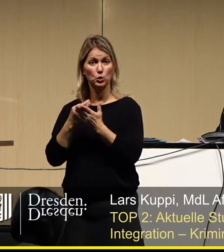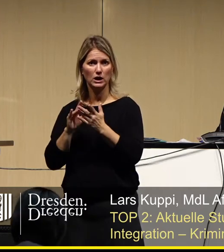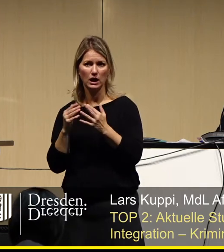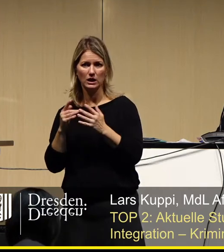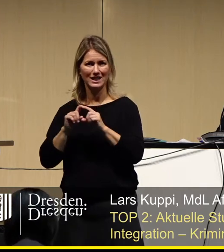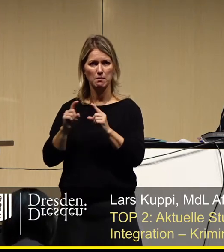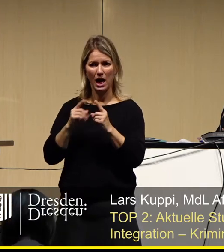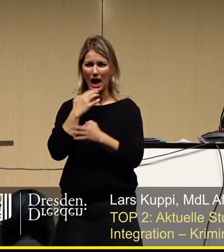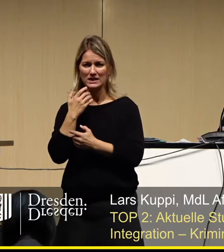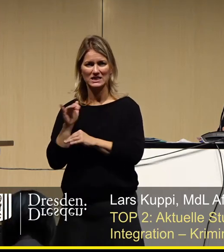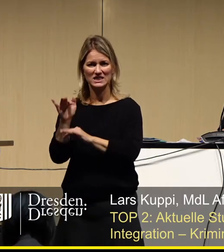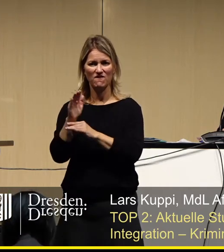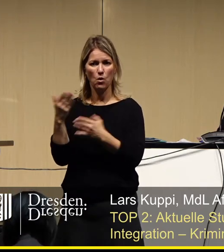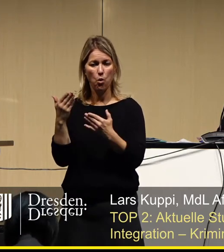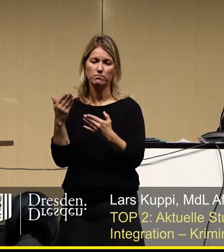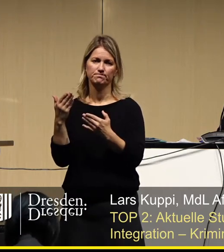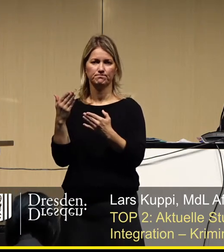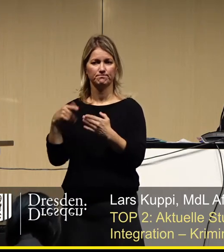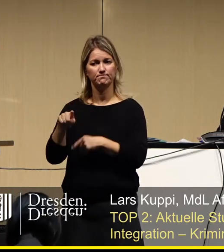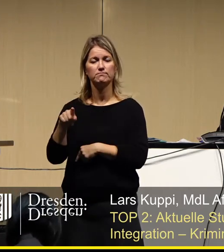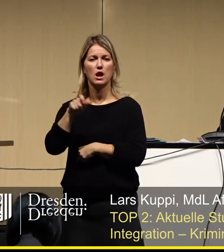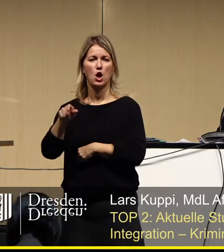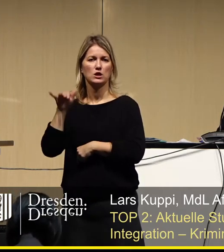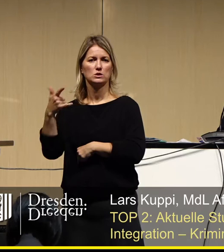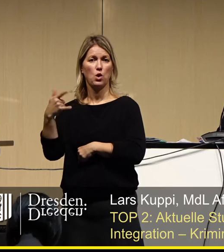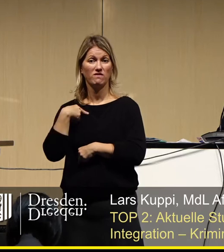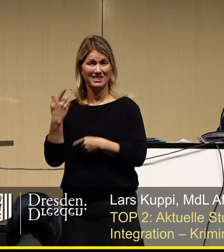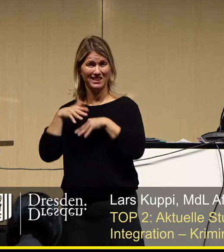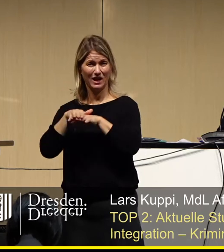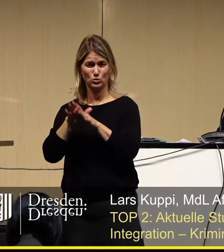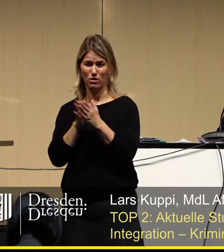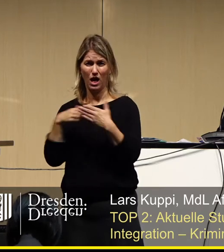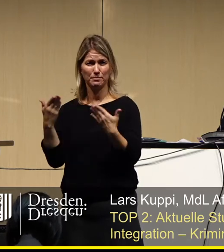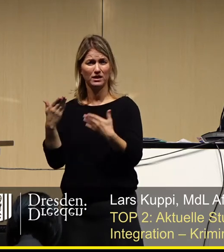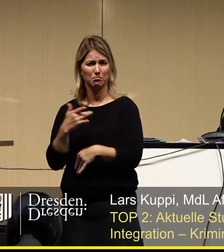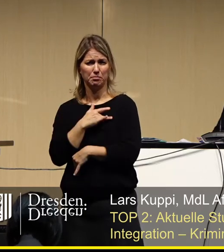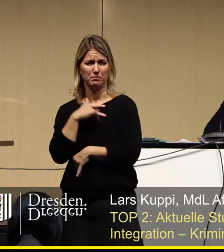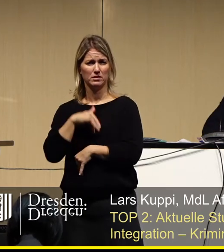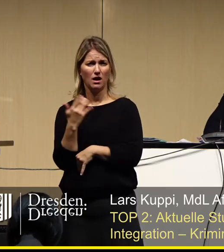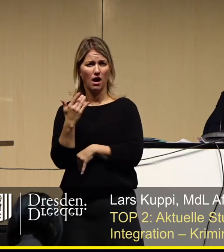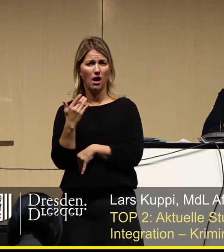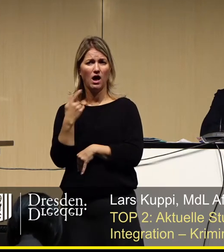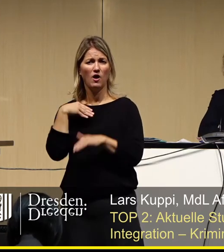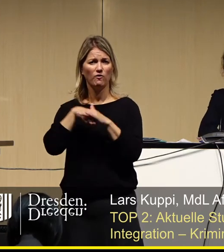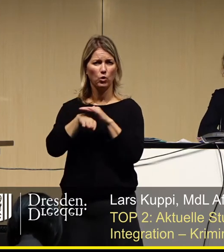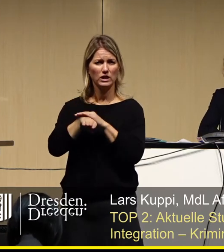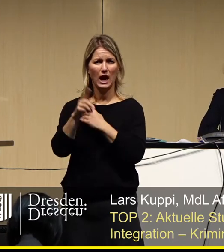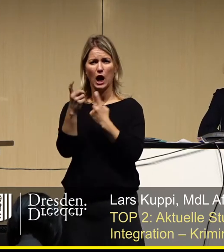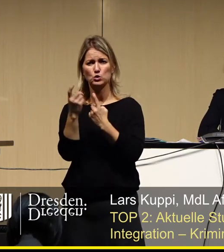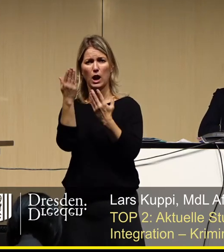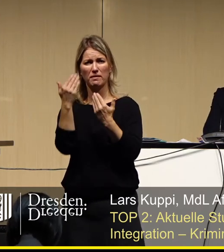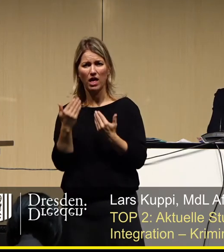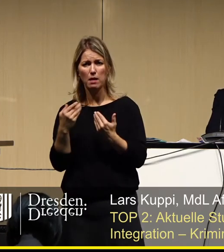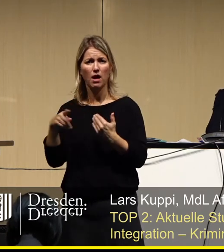mit den Problemen einer nicht erfolgten oder nicht zufriedenstellenden Integration von Flüchtlingen und Asylbewerbern